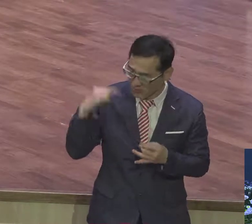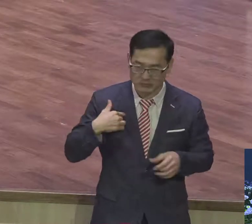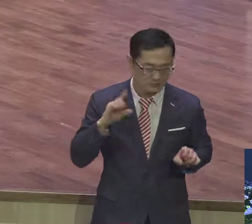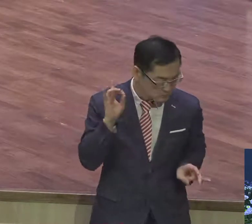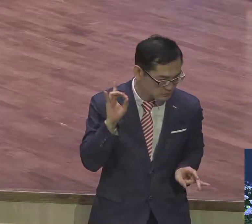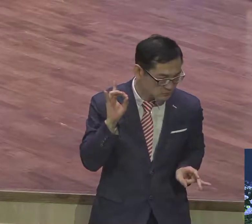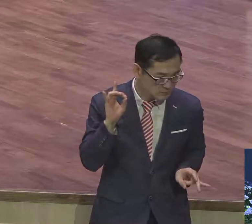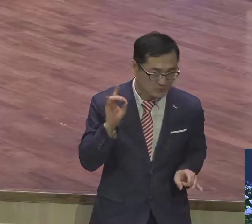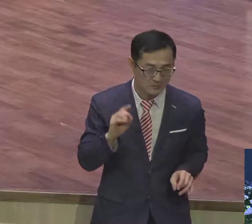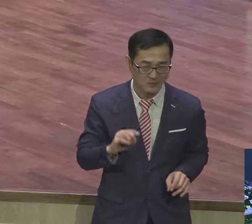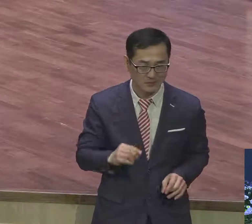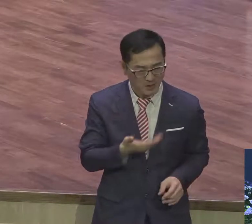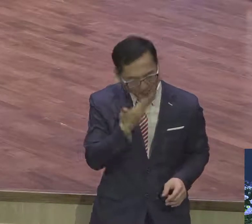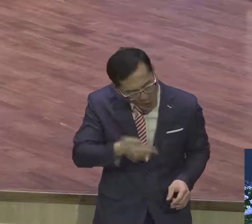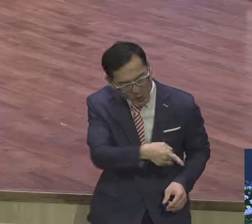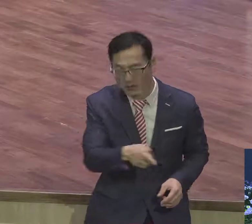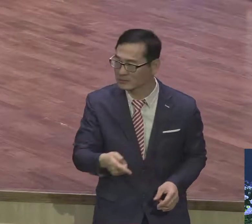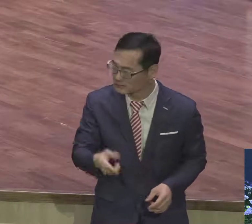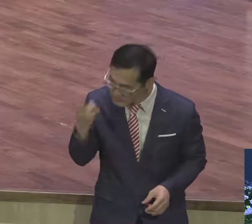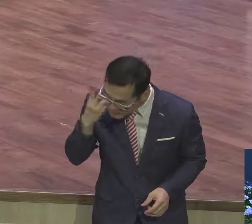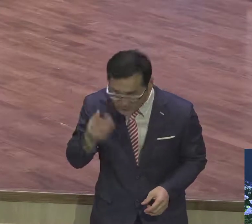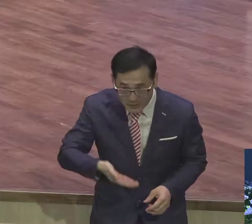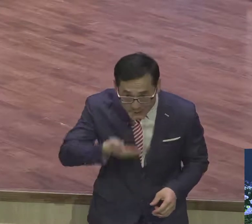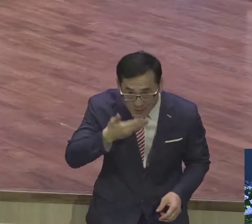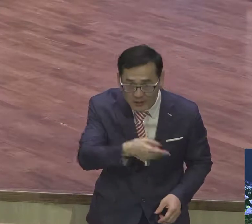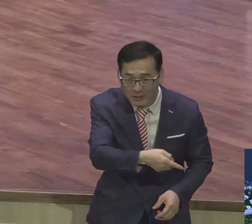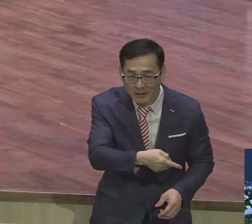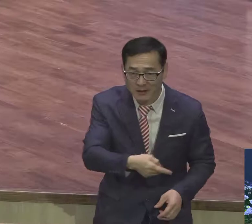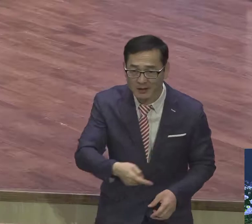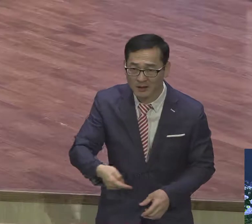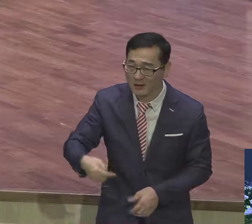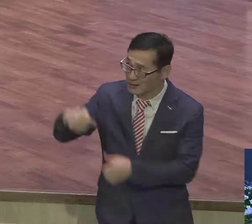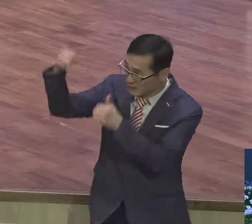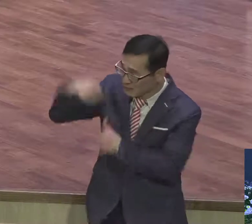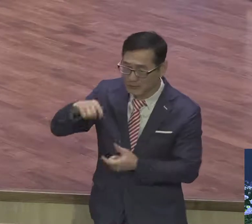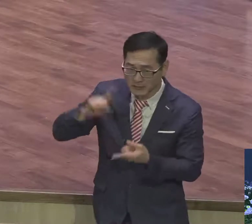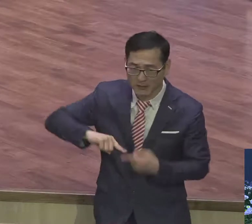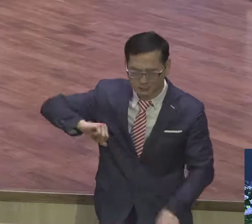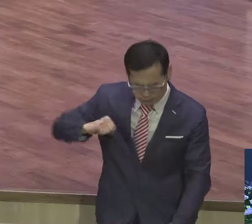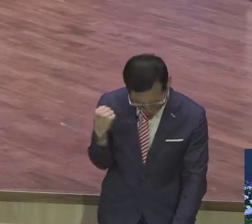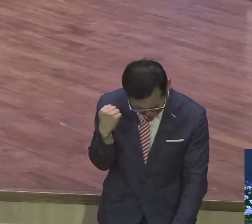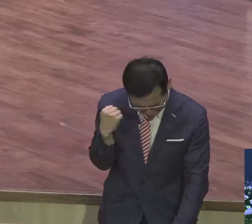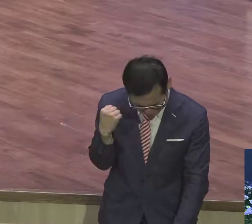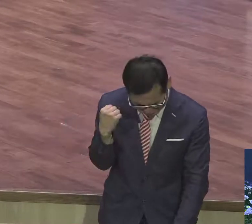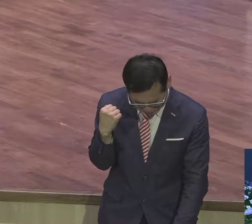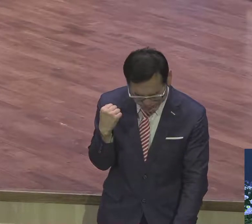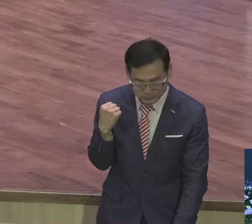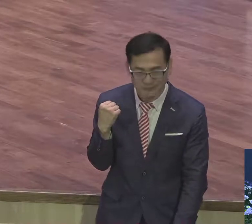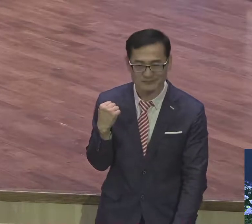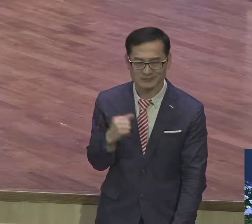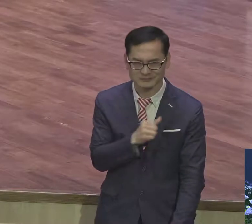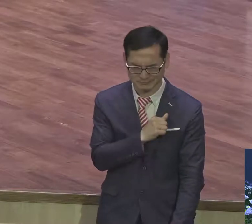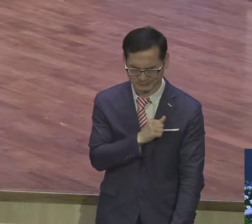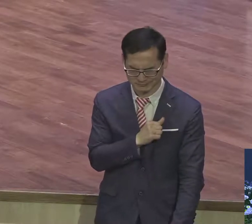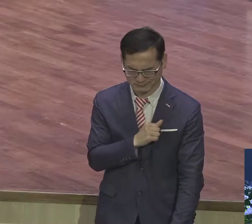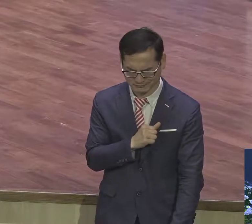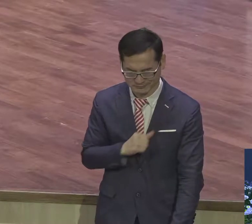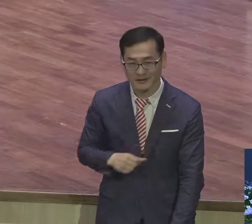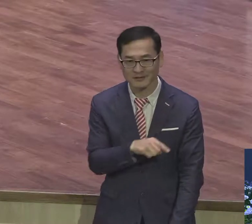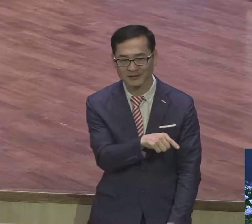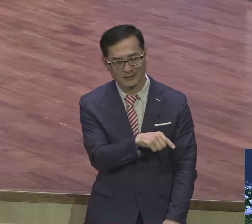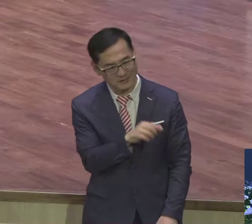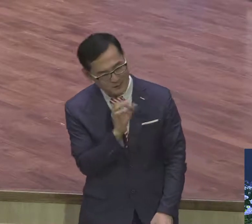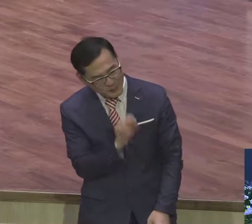그 농부가요 그 소가 그 농부의 말을 듣고 조용히 일하는 모습을 하면서 내가 울 때가 많았어요